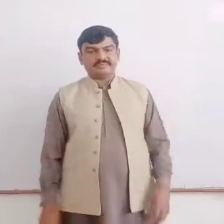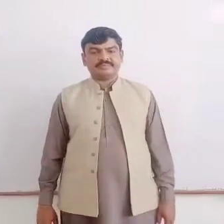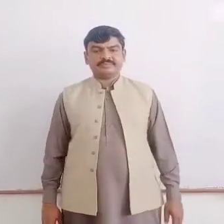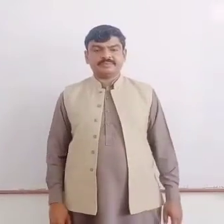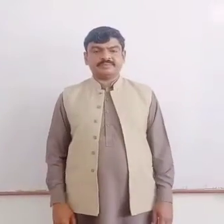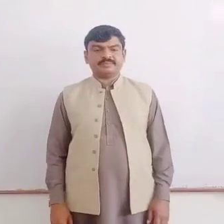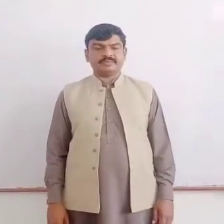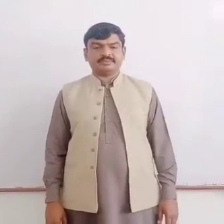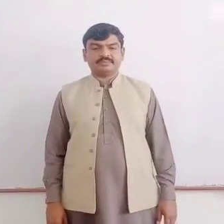मशहूर,